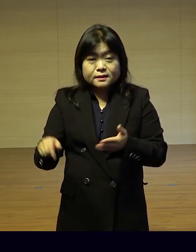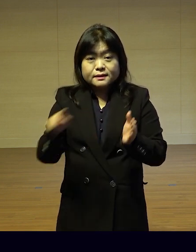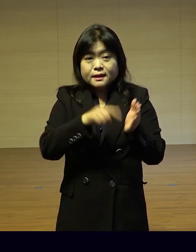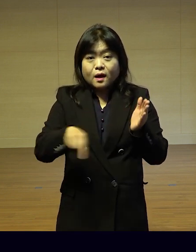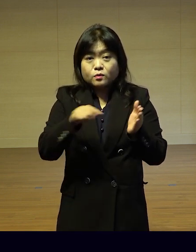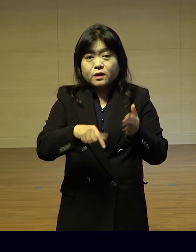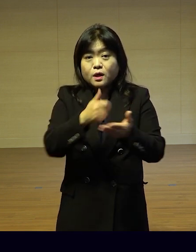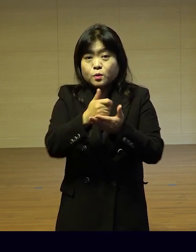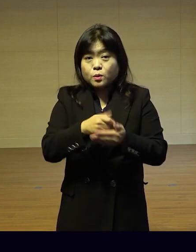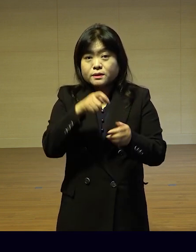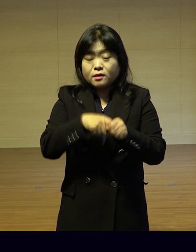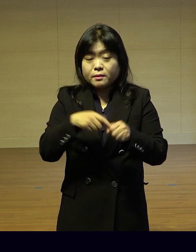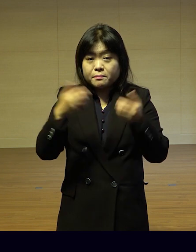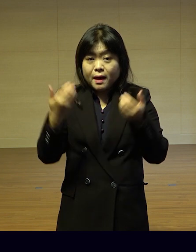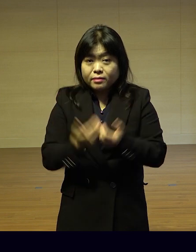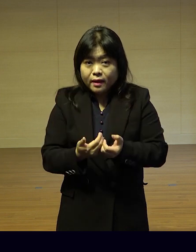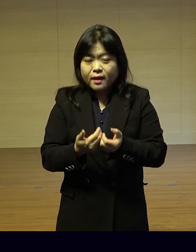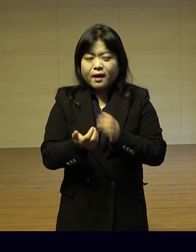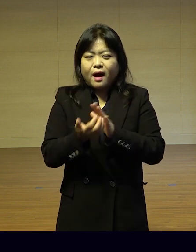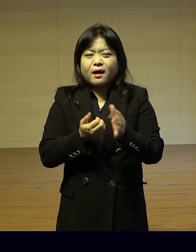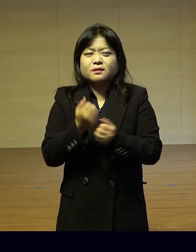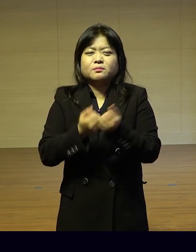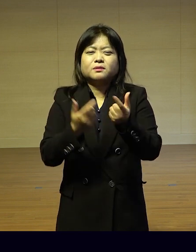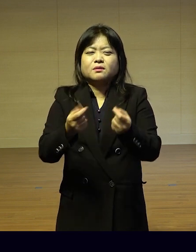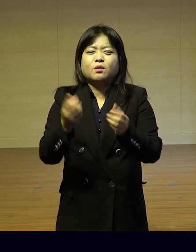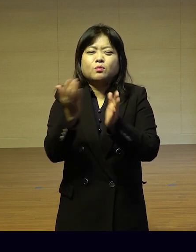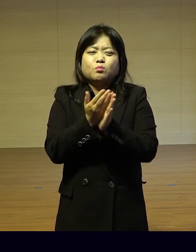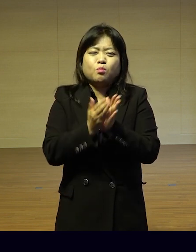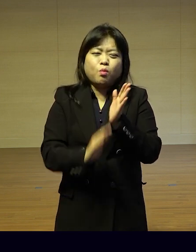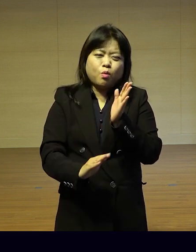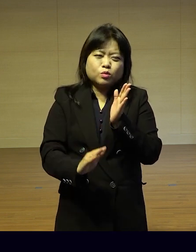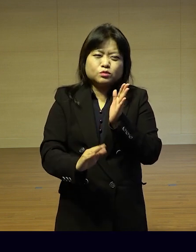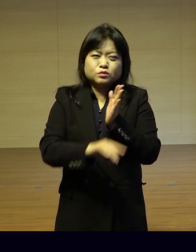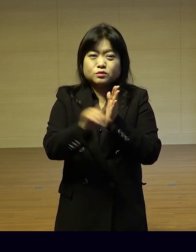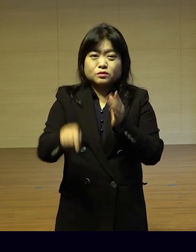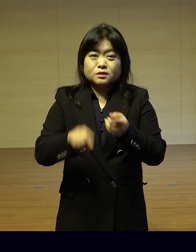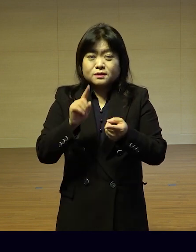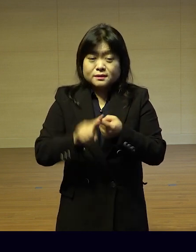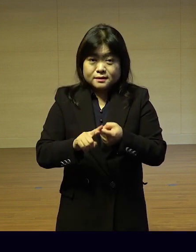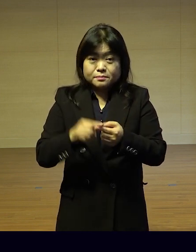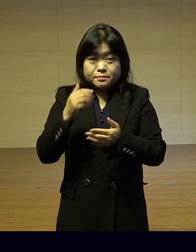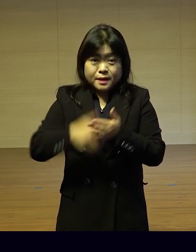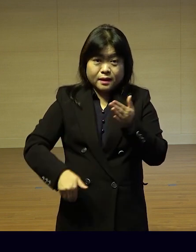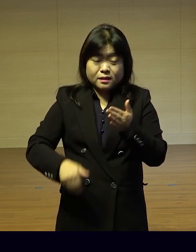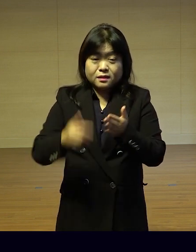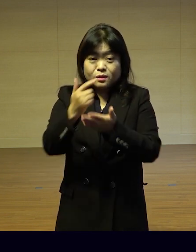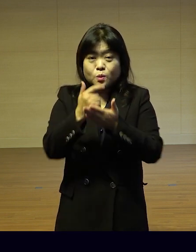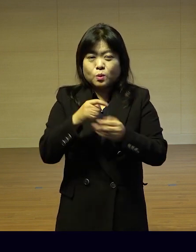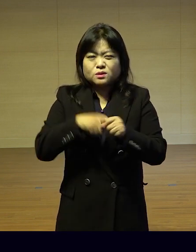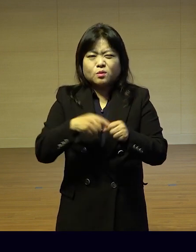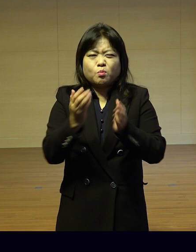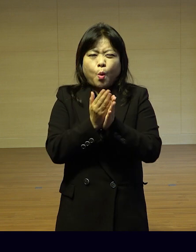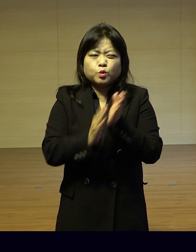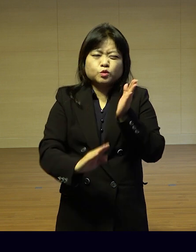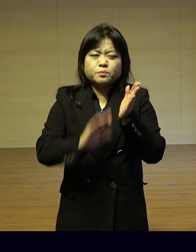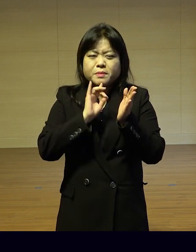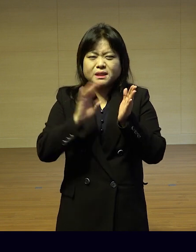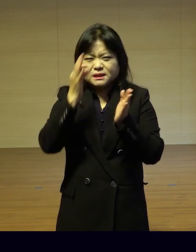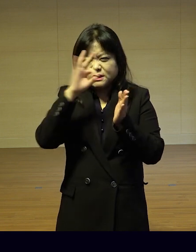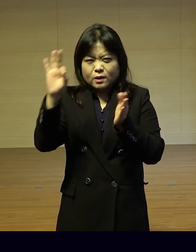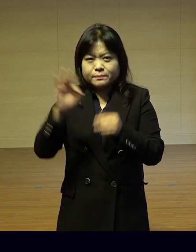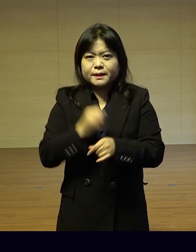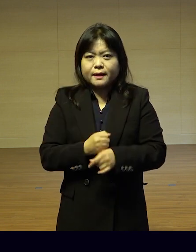가운데서도 논리적 반대, 아까 말씀드린 모순고사의 경우를 제외한 논리적 모순만을 좁게 인정을